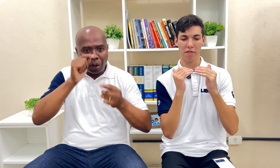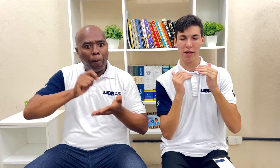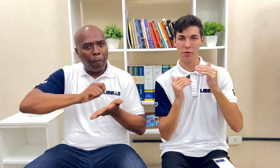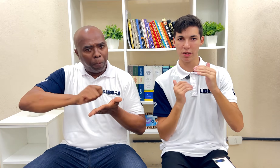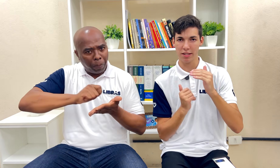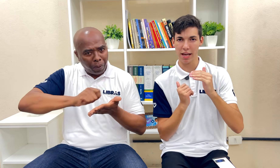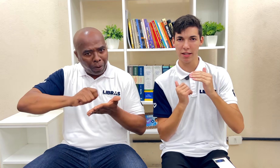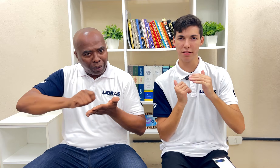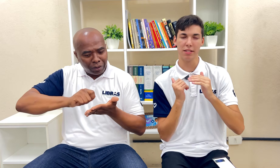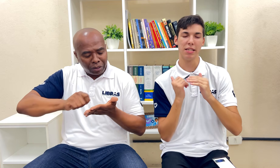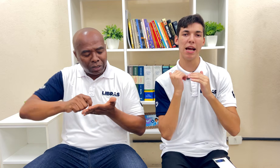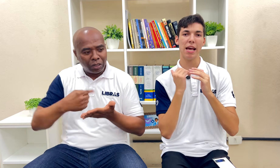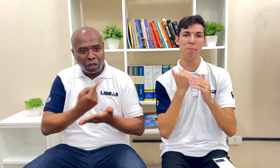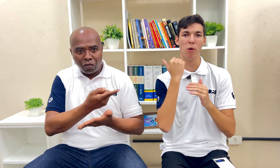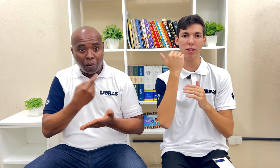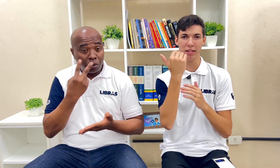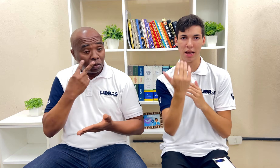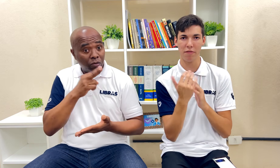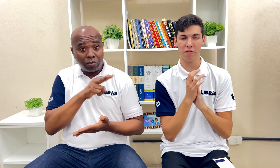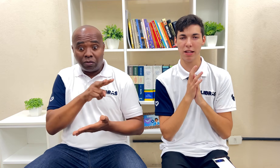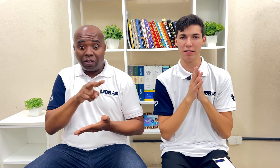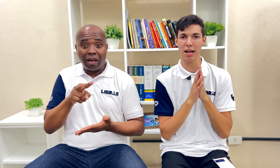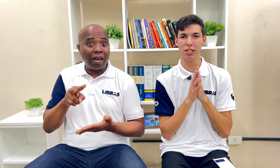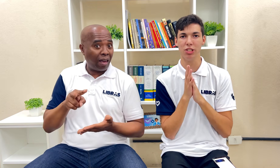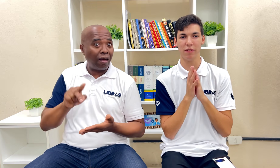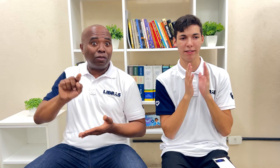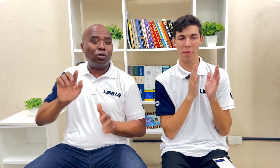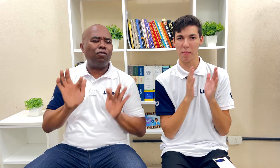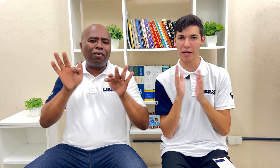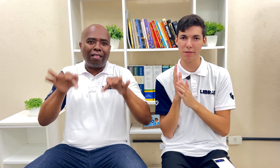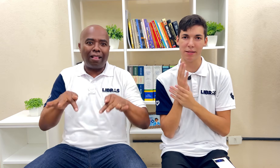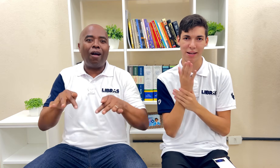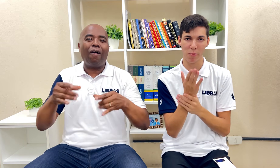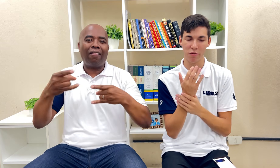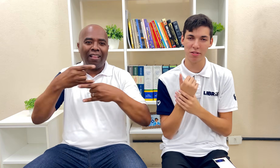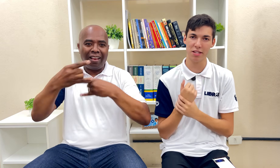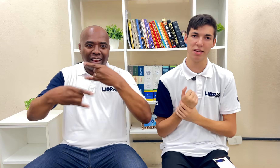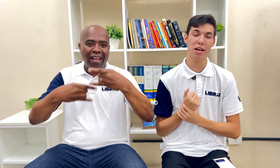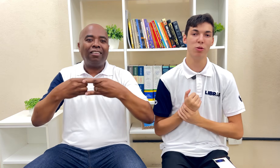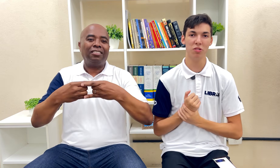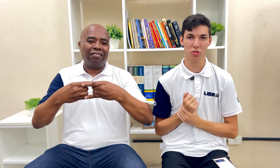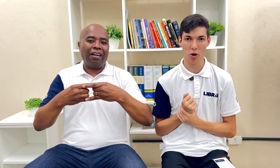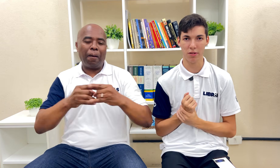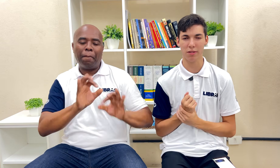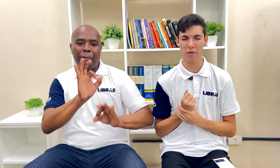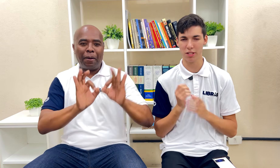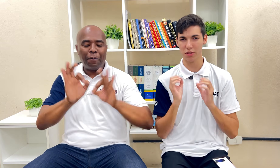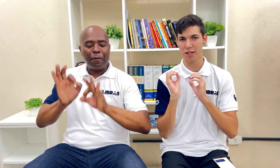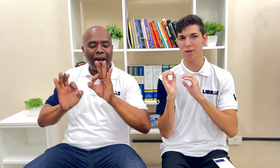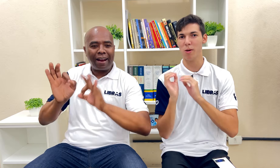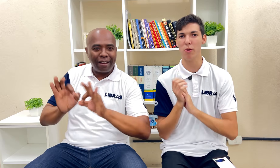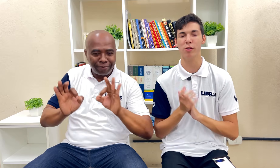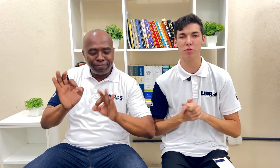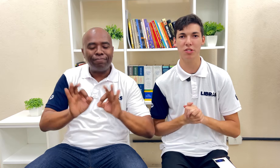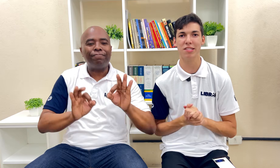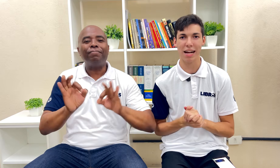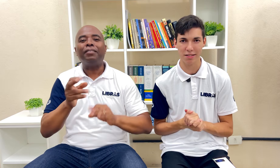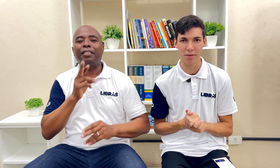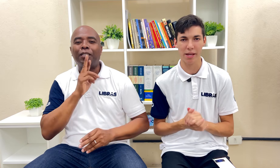ver todas elas. E aí, após a live finalizar, a gente já vai estar preparando esse material para vocês nos stories. Talvez a gente faça ali uma bolinha com os destaques também